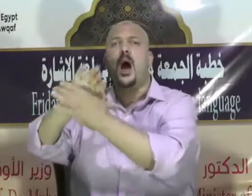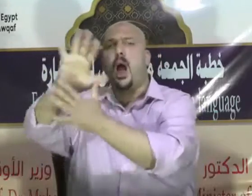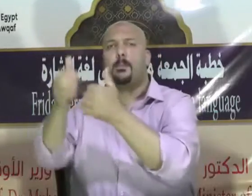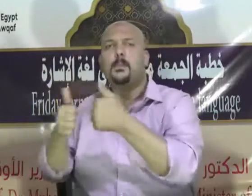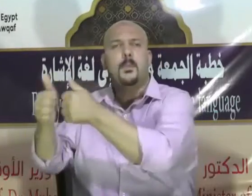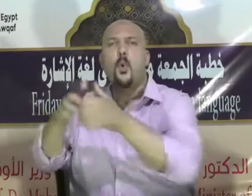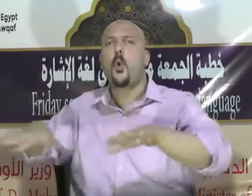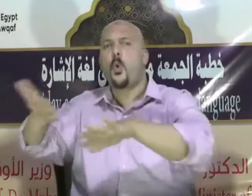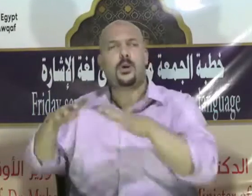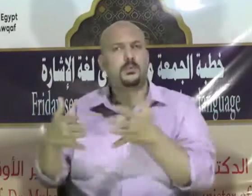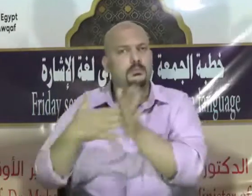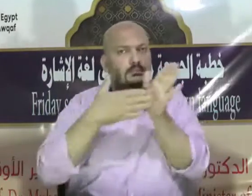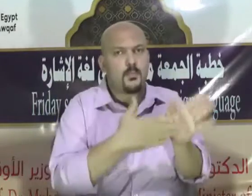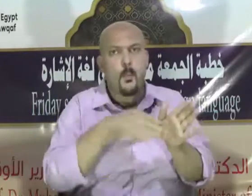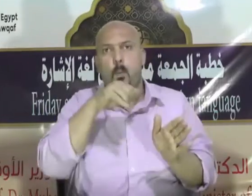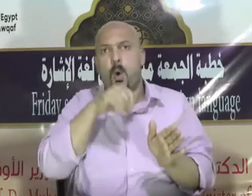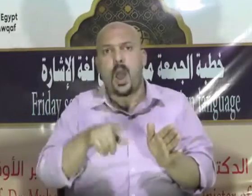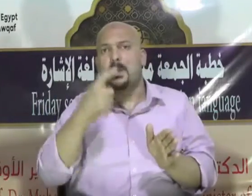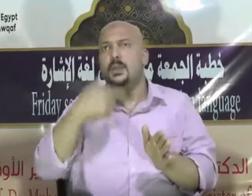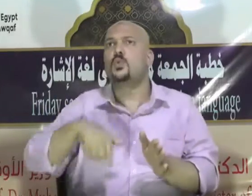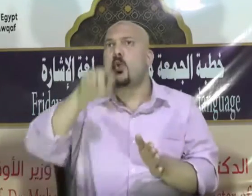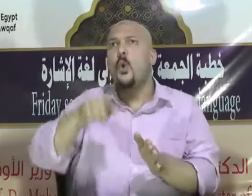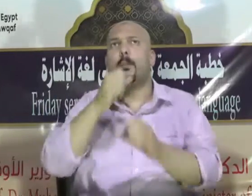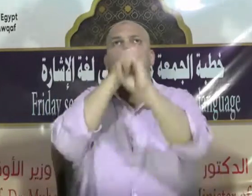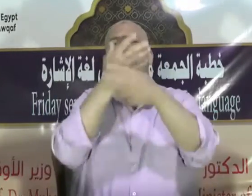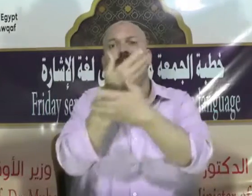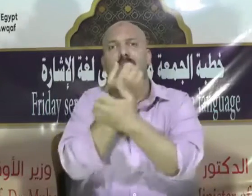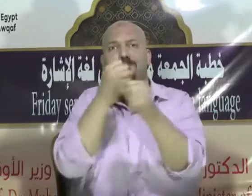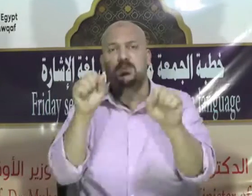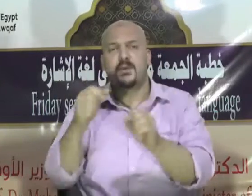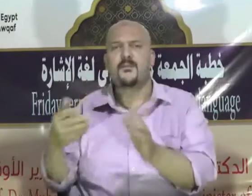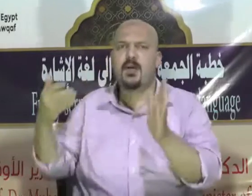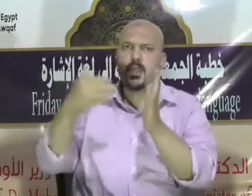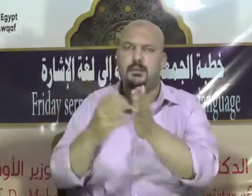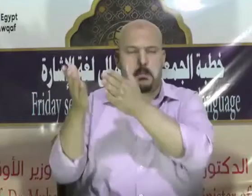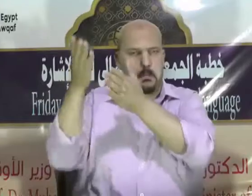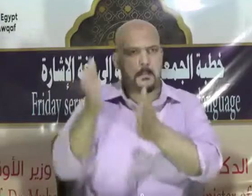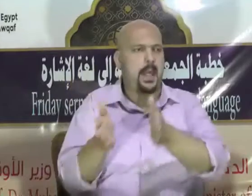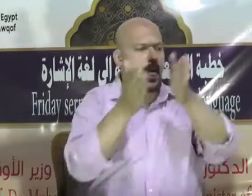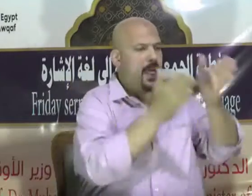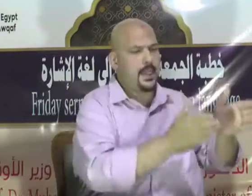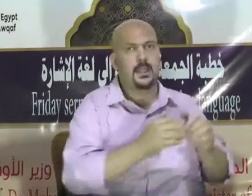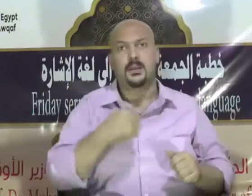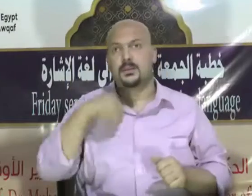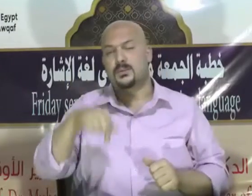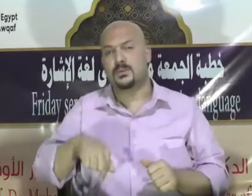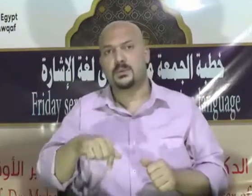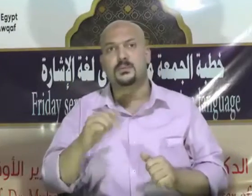بإحسان إلى يوم الدين، وبعد. فإن خطة حجة الوداع تمثل جانبا من جوامع كلم